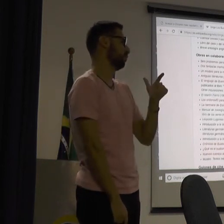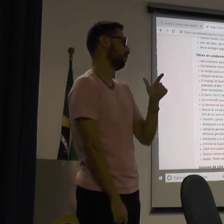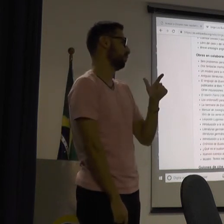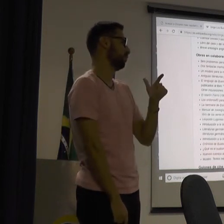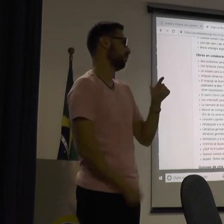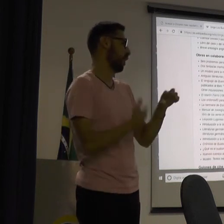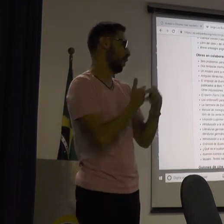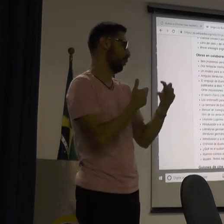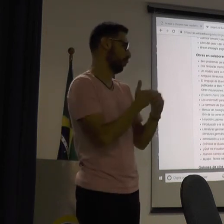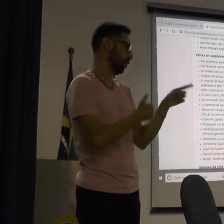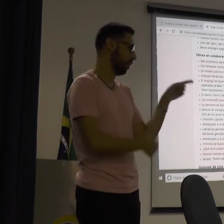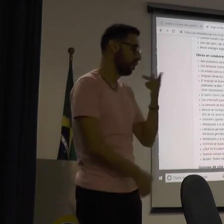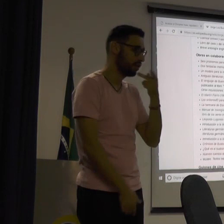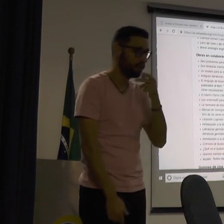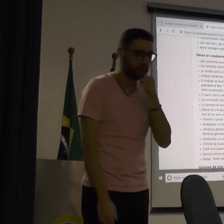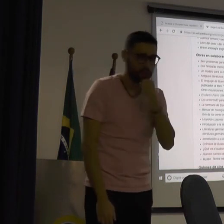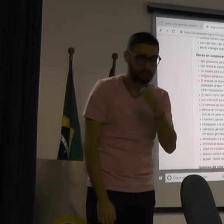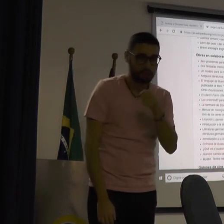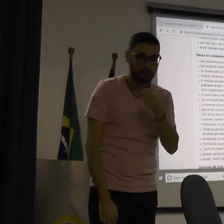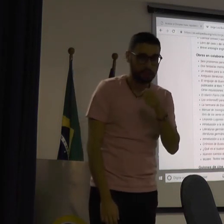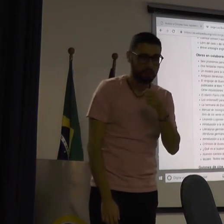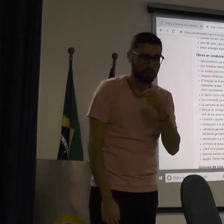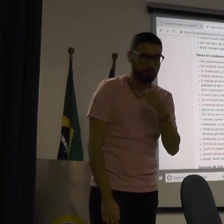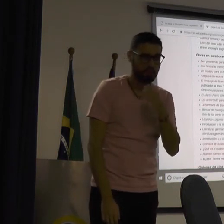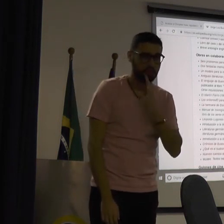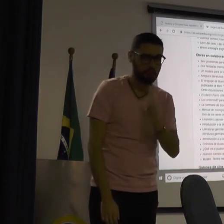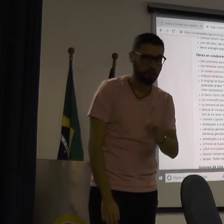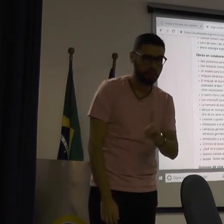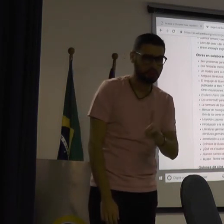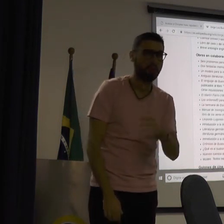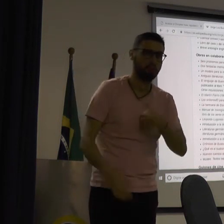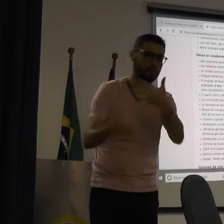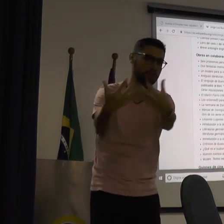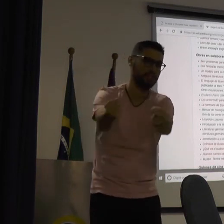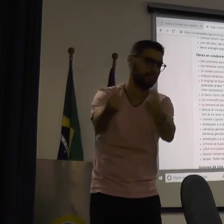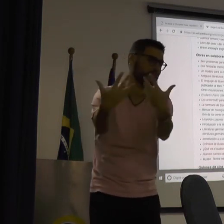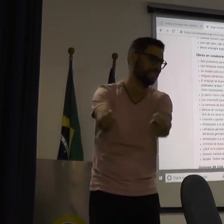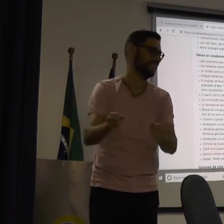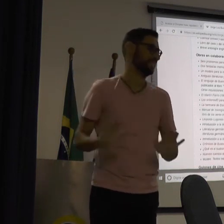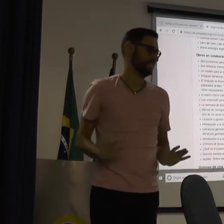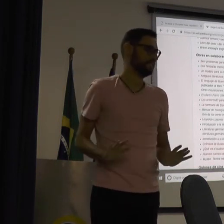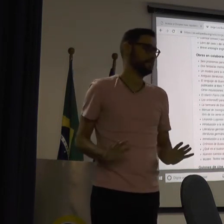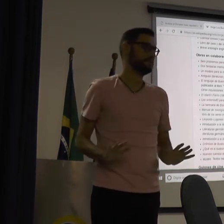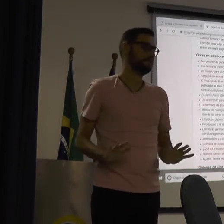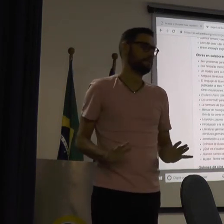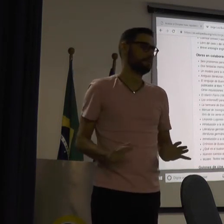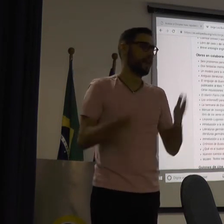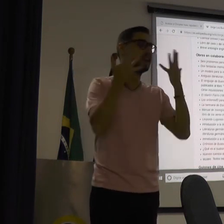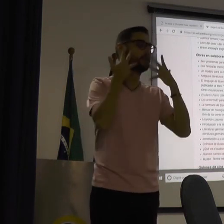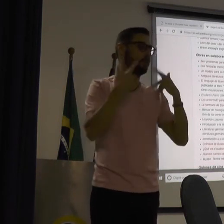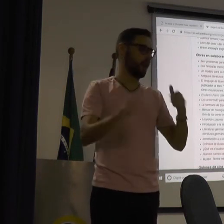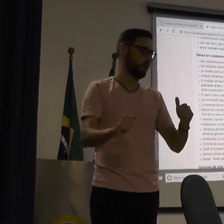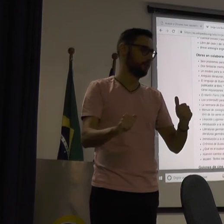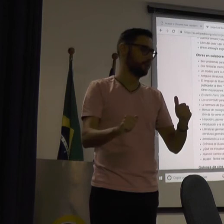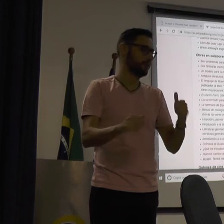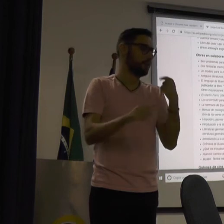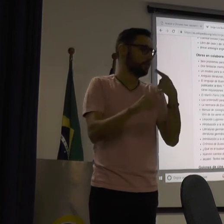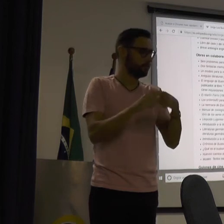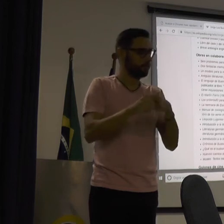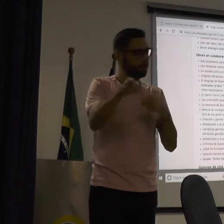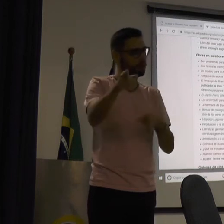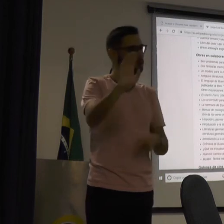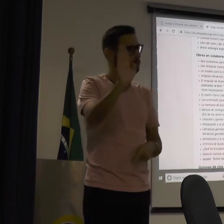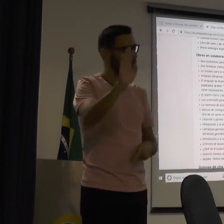não conhece. E isso ele faz naturalmente, né? Então, e ele faz isso por quê? Porque ele